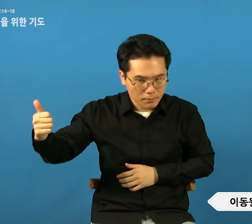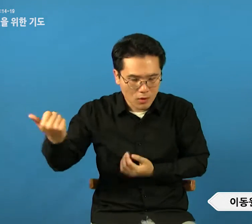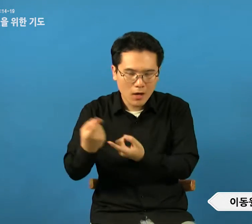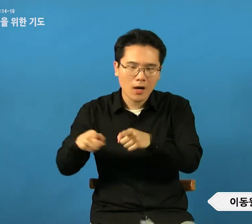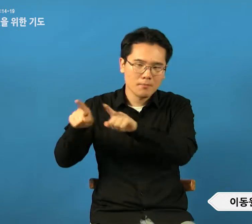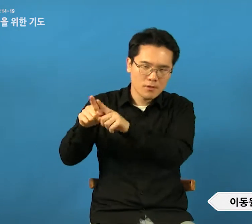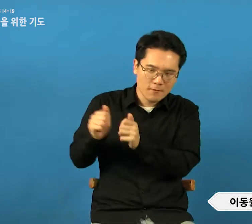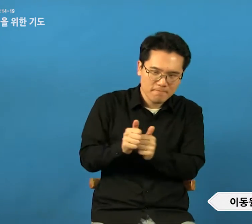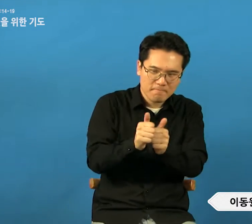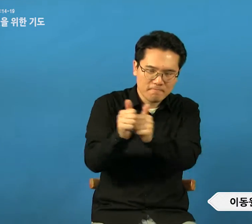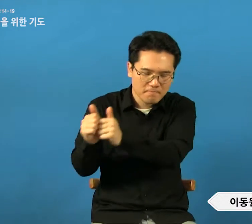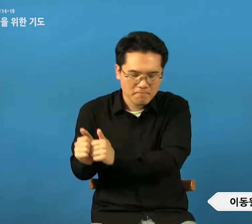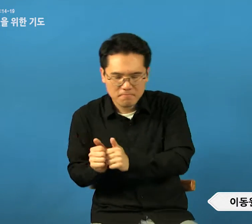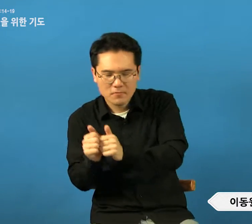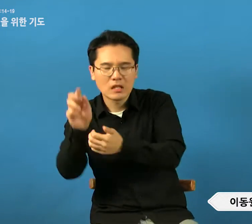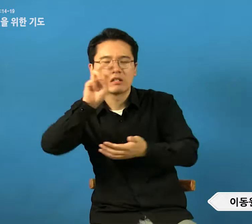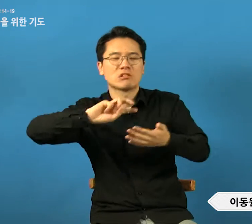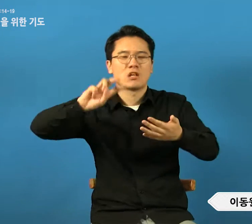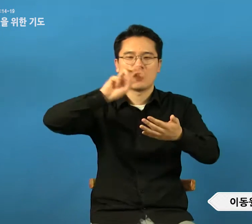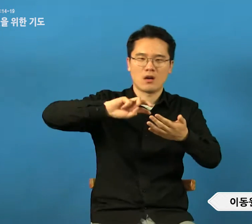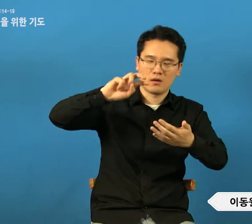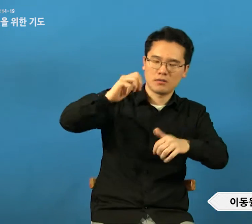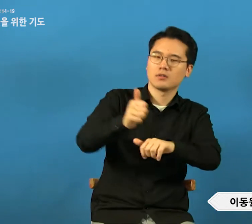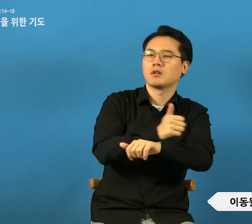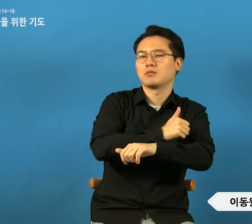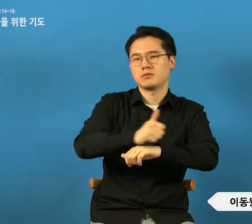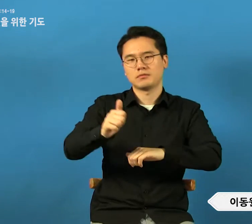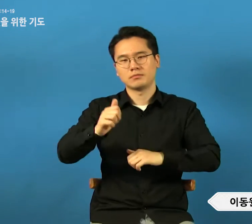찬양을 한동안 불렀어요.